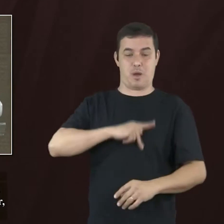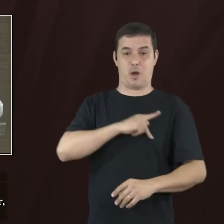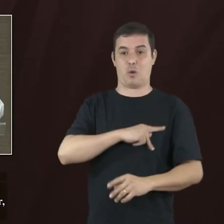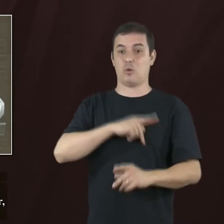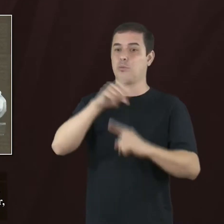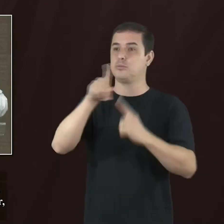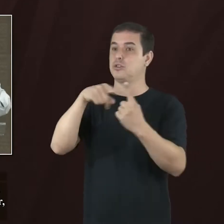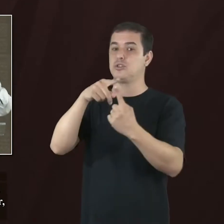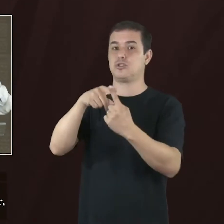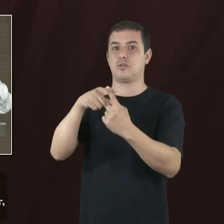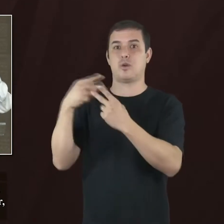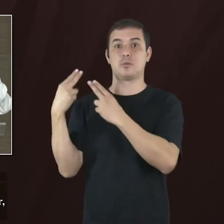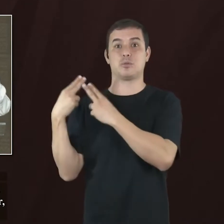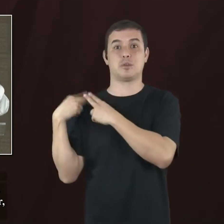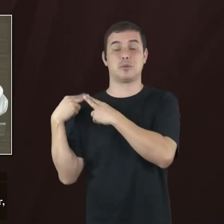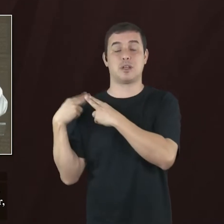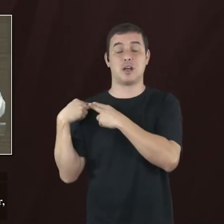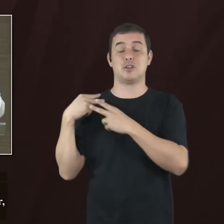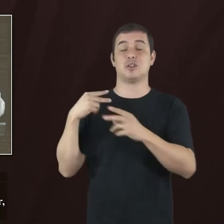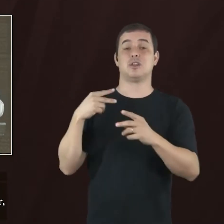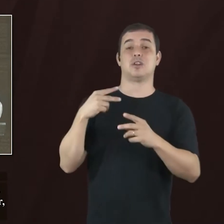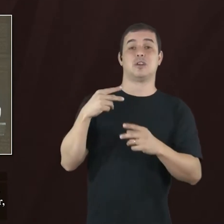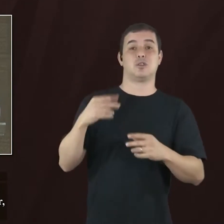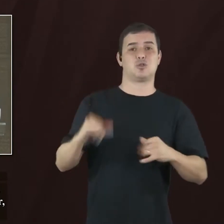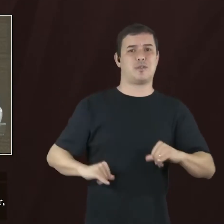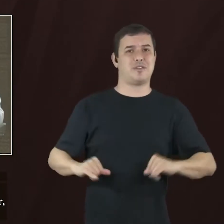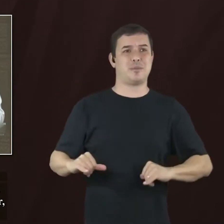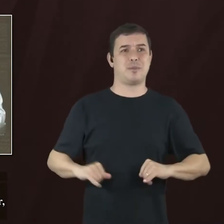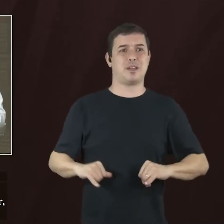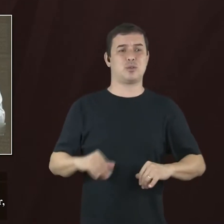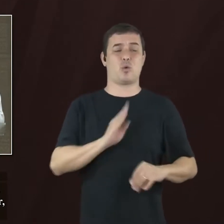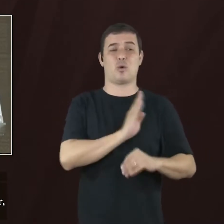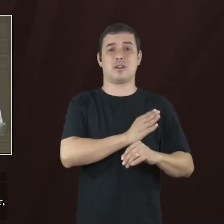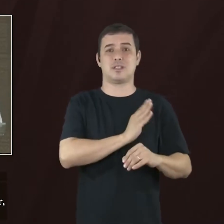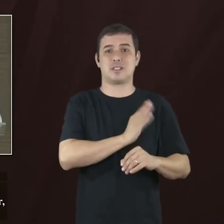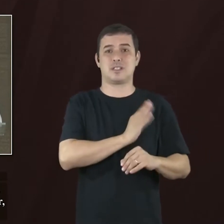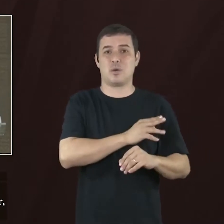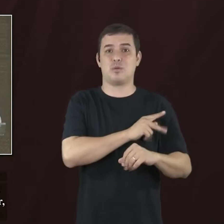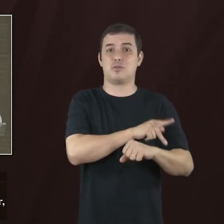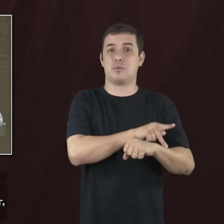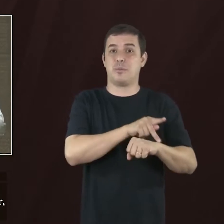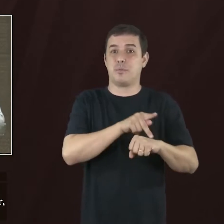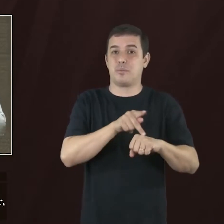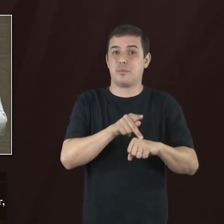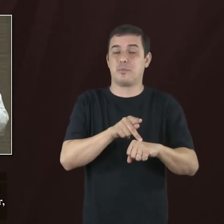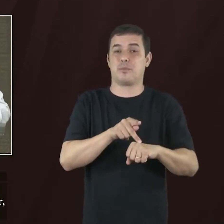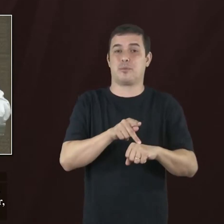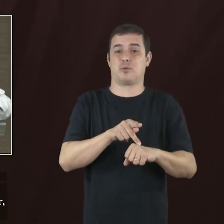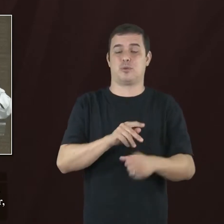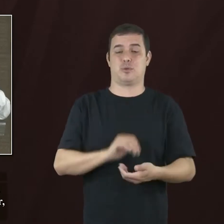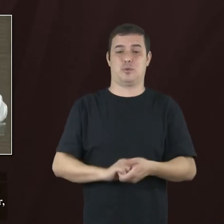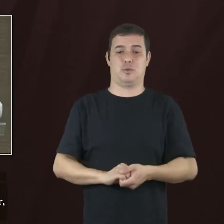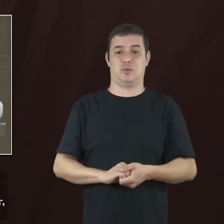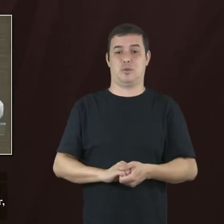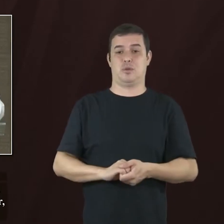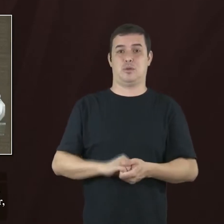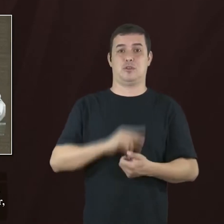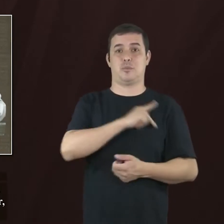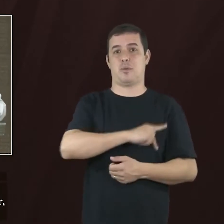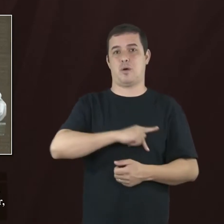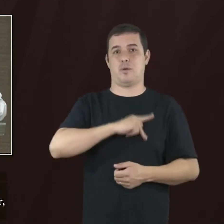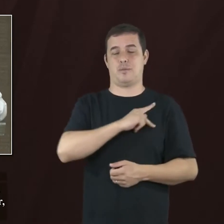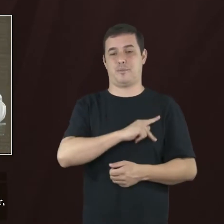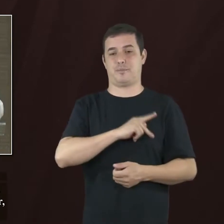propósito de Paulo. Ele sabia o quanto Paulo tinha coração puro. Ele também seguia de perto a fé de